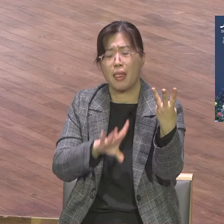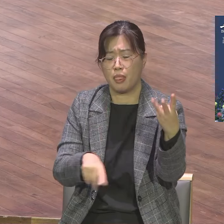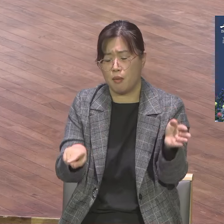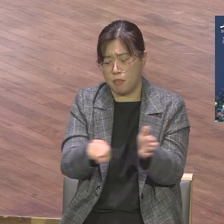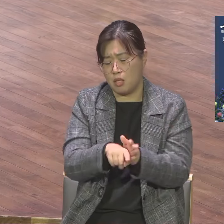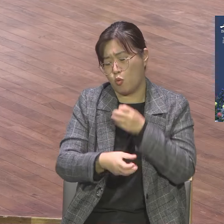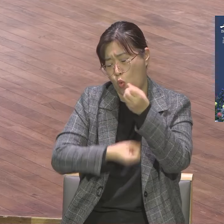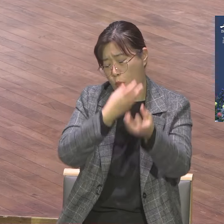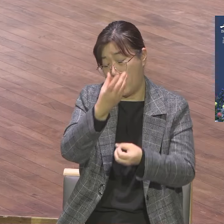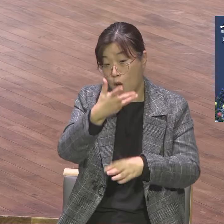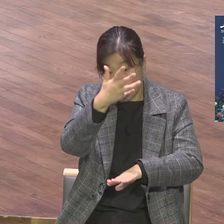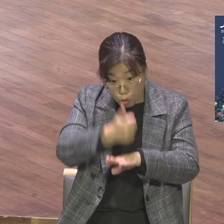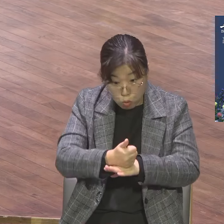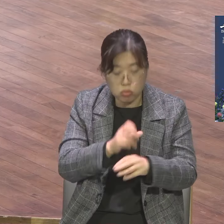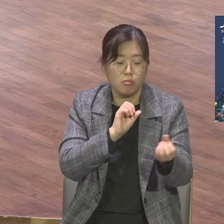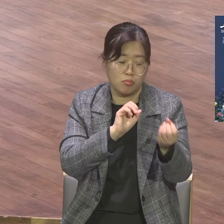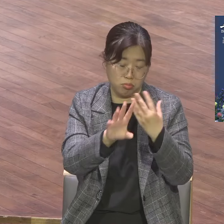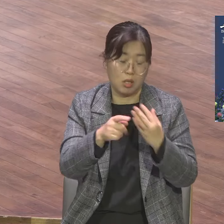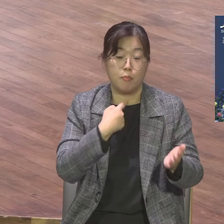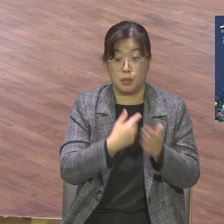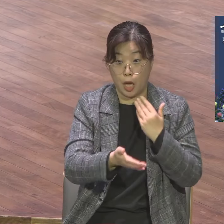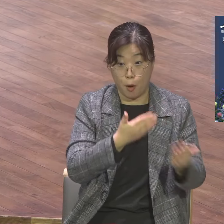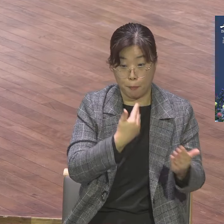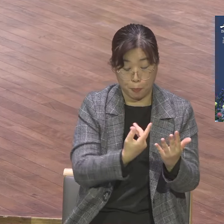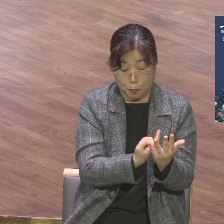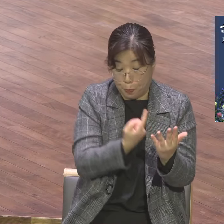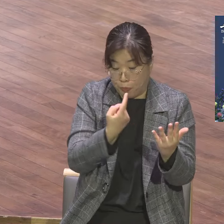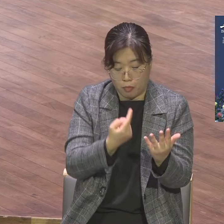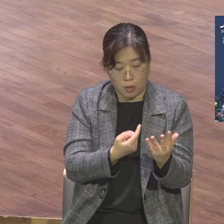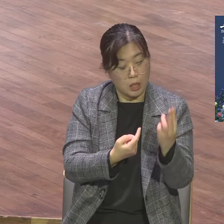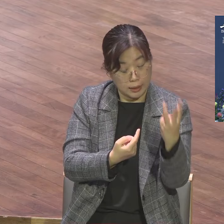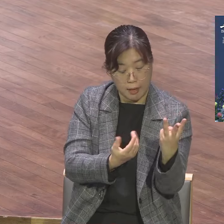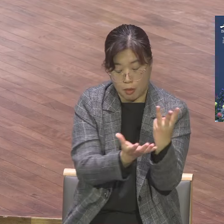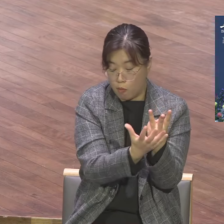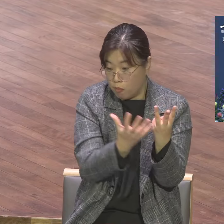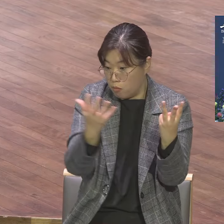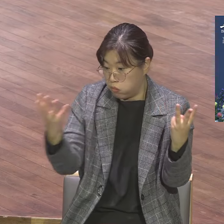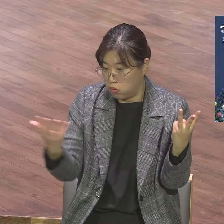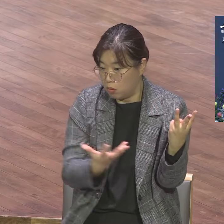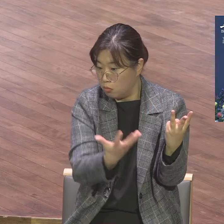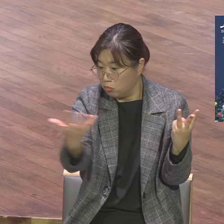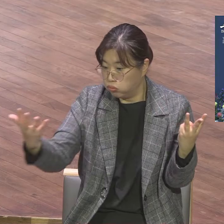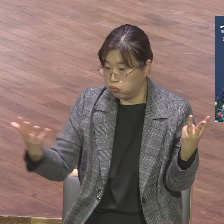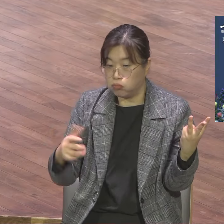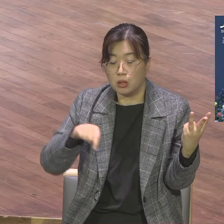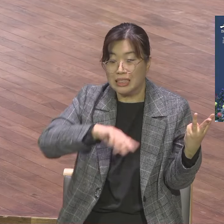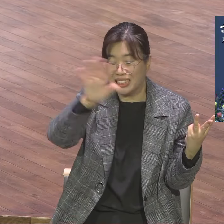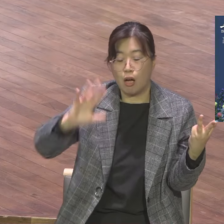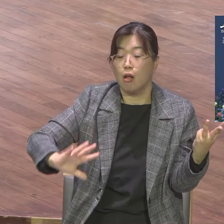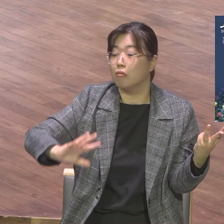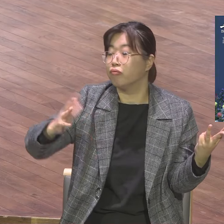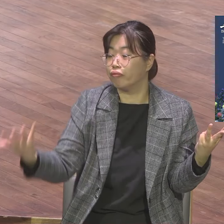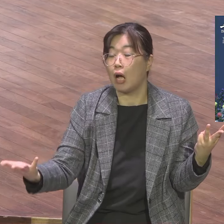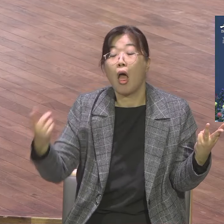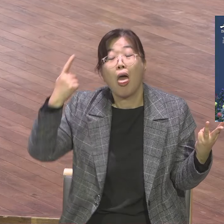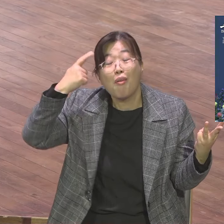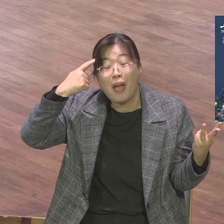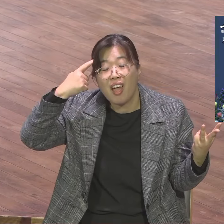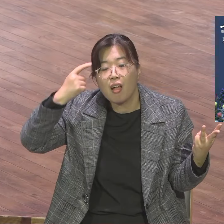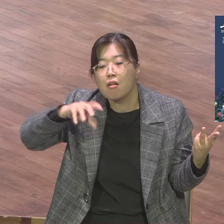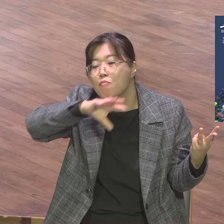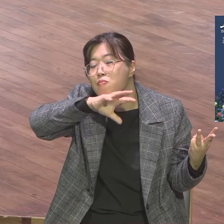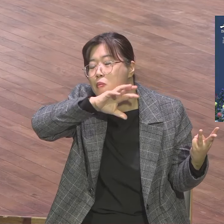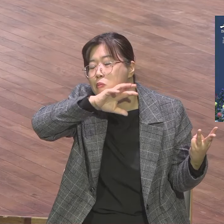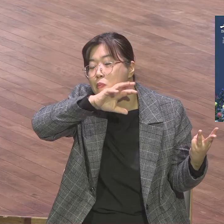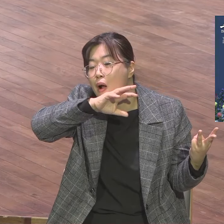지금이나 한결같이 하나님의 뜻과 계획 한마디로 언약 잡은 믿음을 선포한